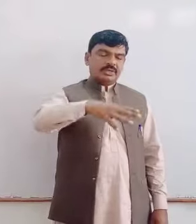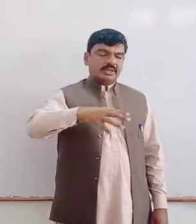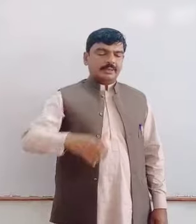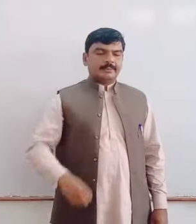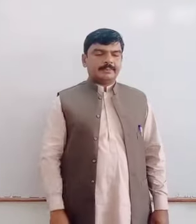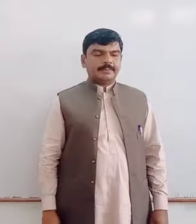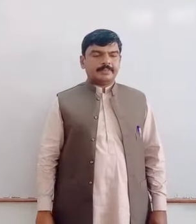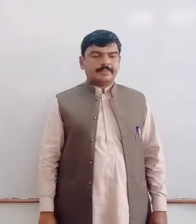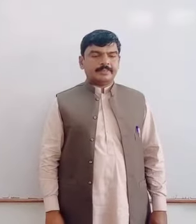नूरानी, दरवेश,